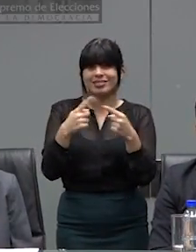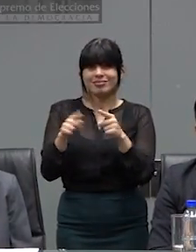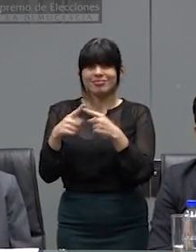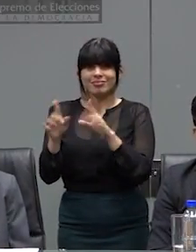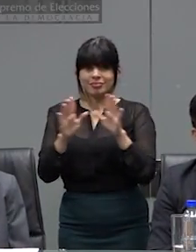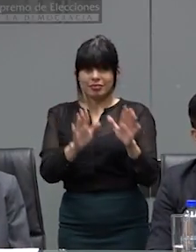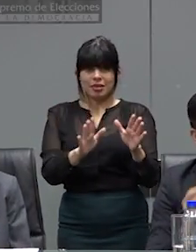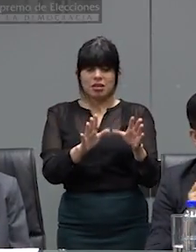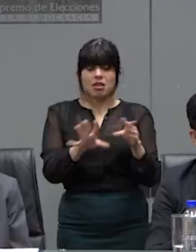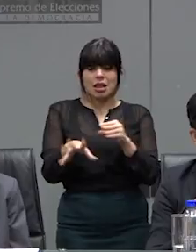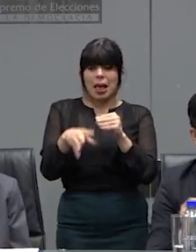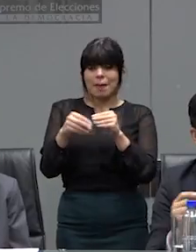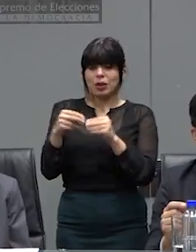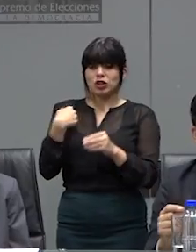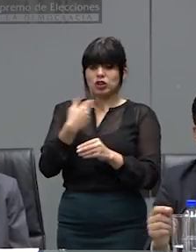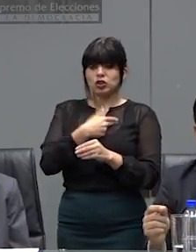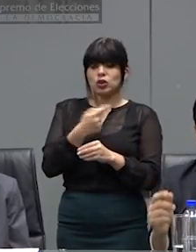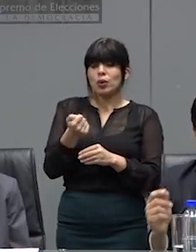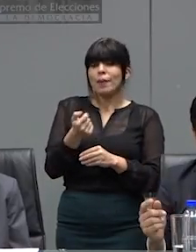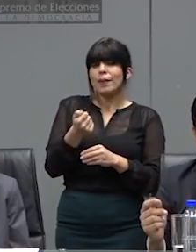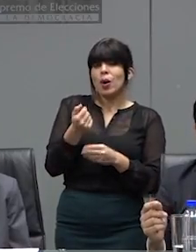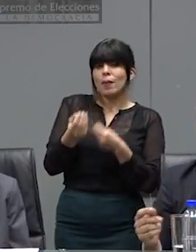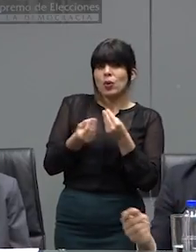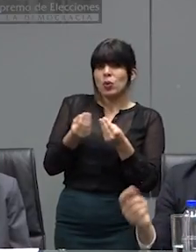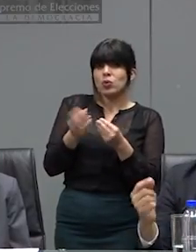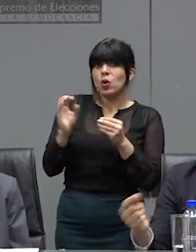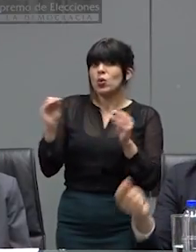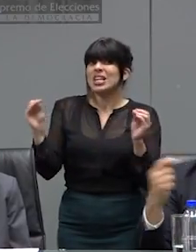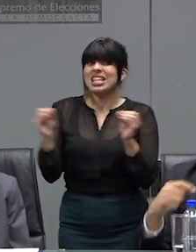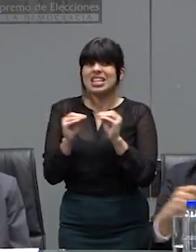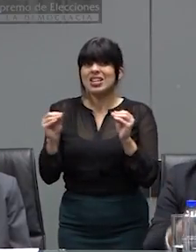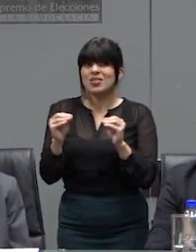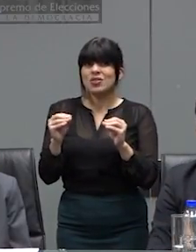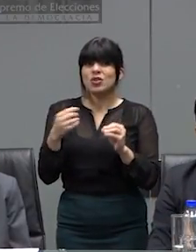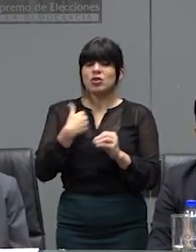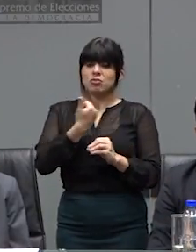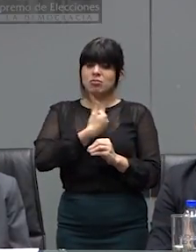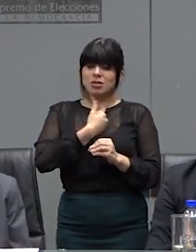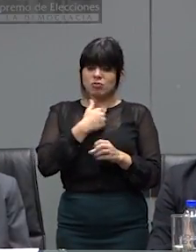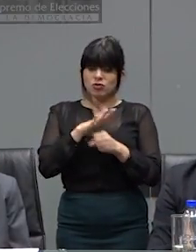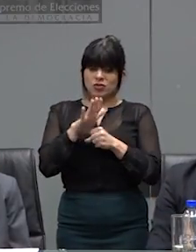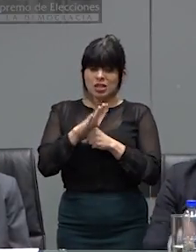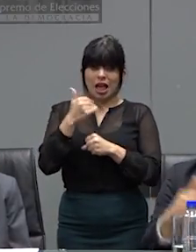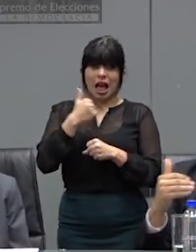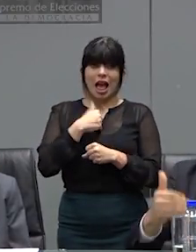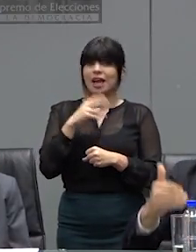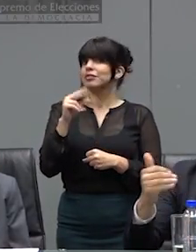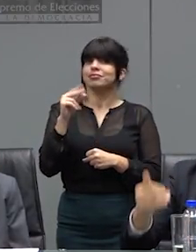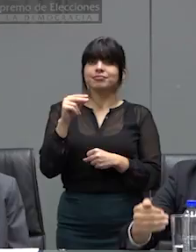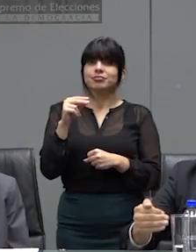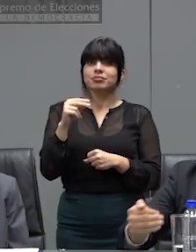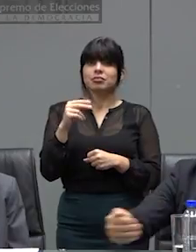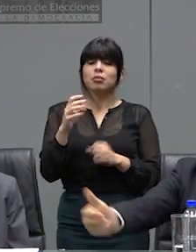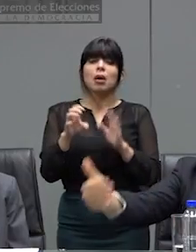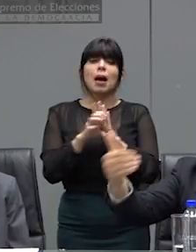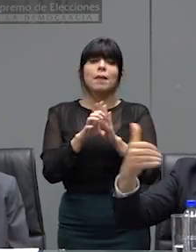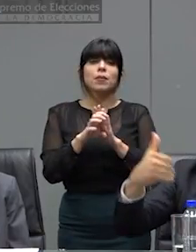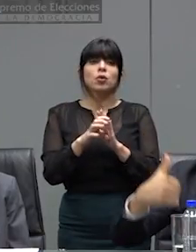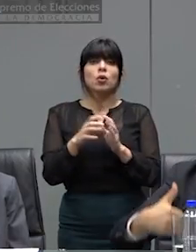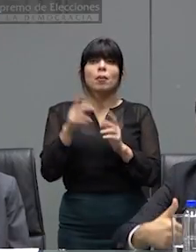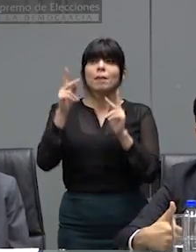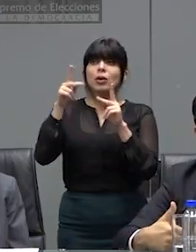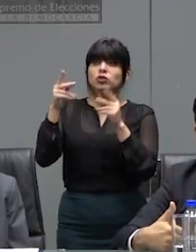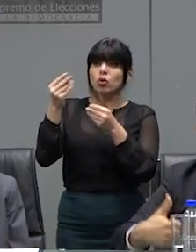Además, nosotros en pocos productos, si no en ninguno, no somos autosuficientes. Es decir, hay suficiente mercado para